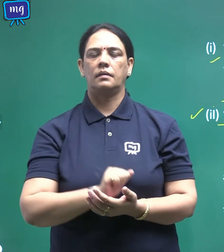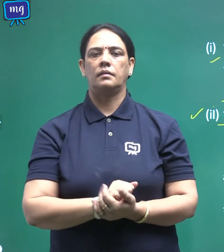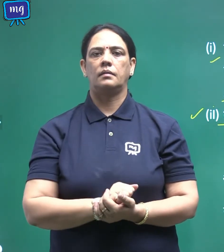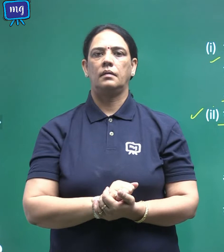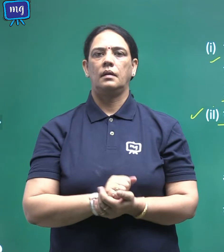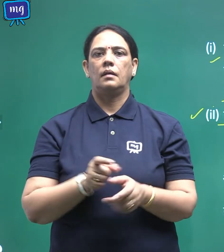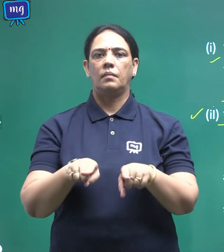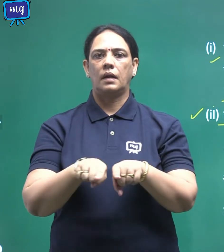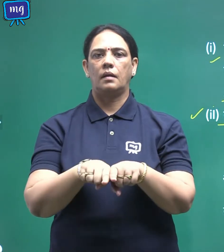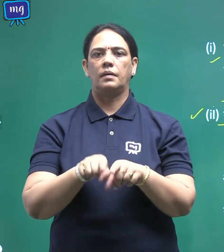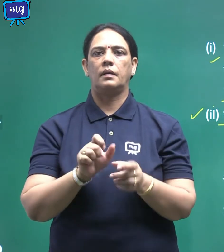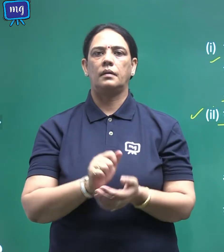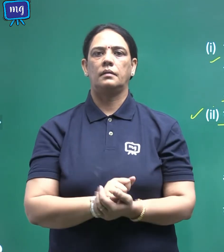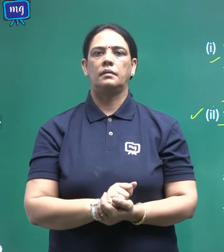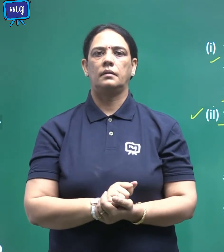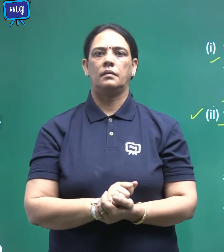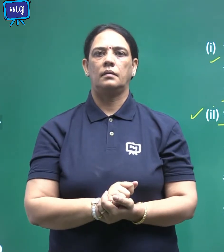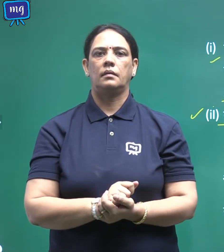बराबर